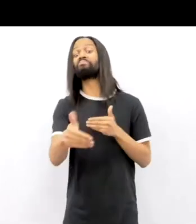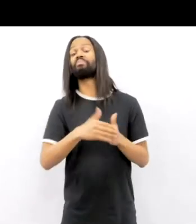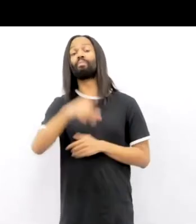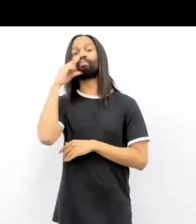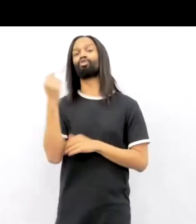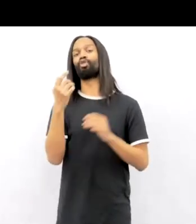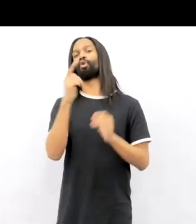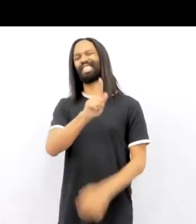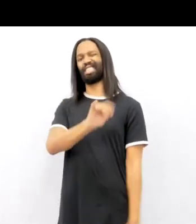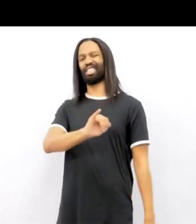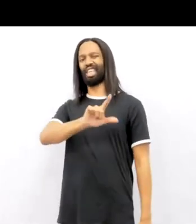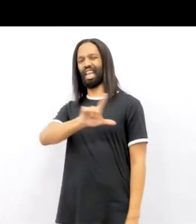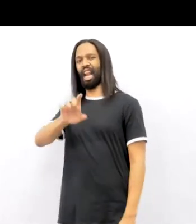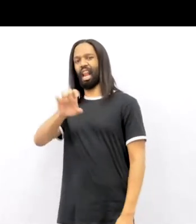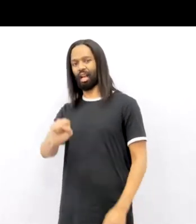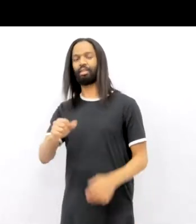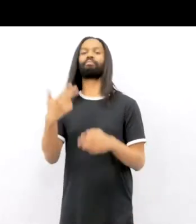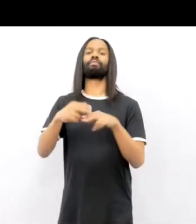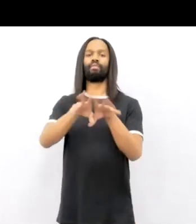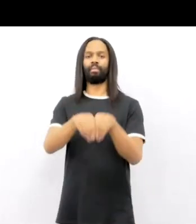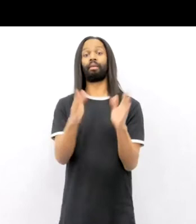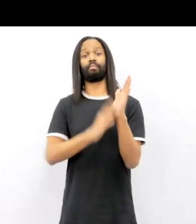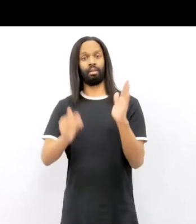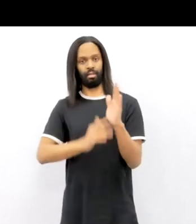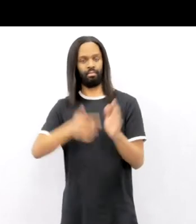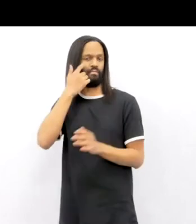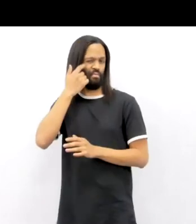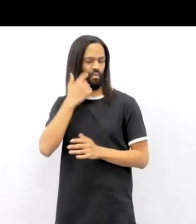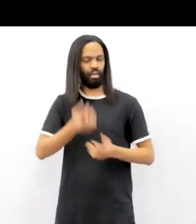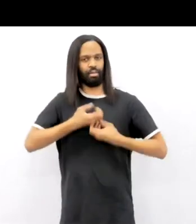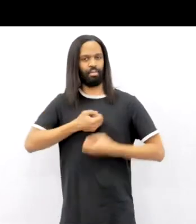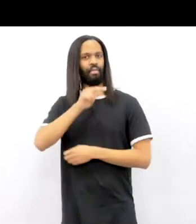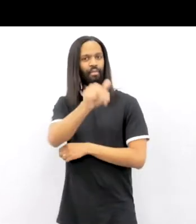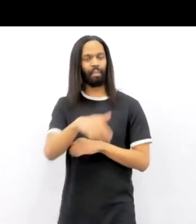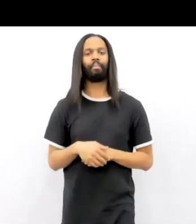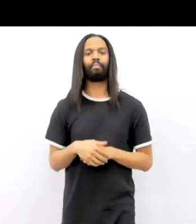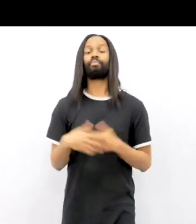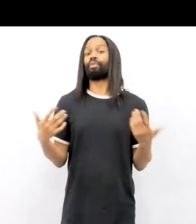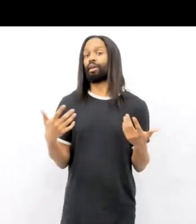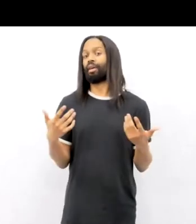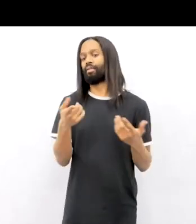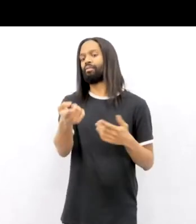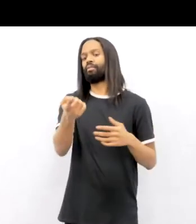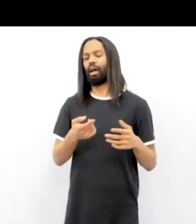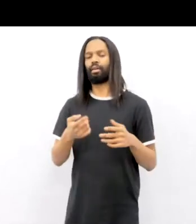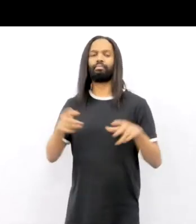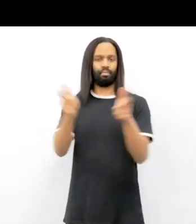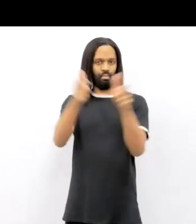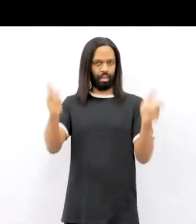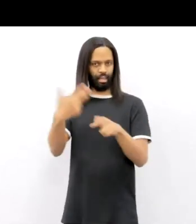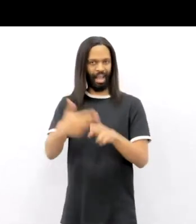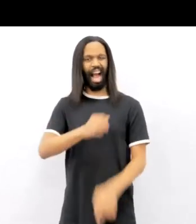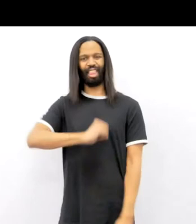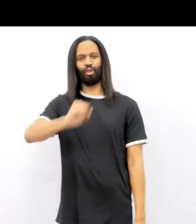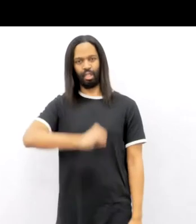avec In situ et Intensité, vous donner un peu, vous mettre en perspective le